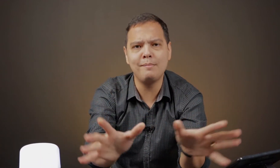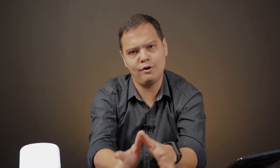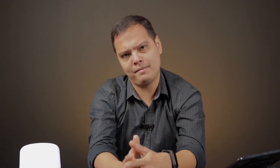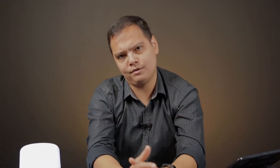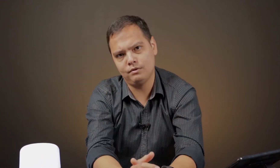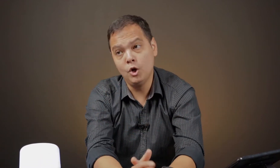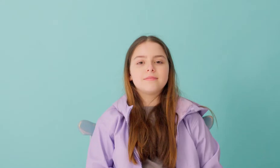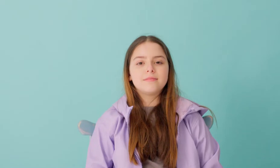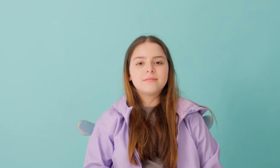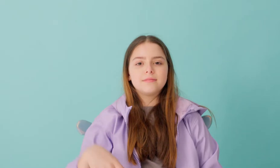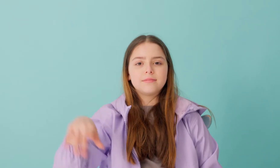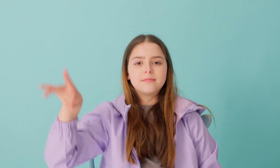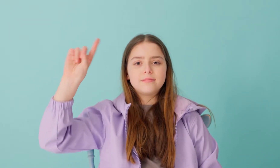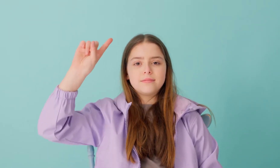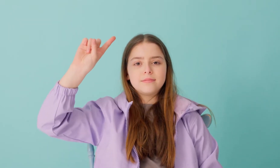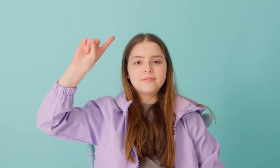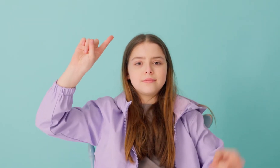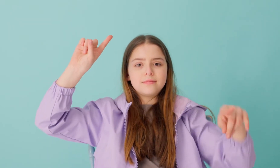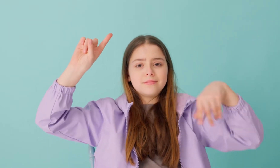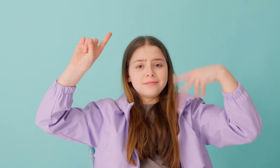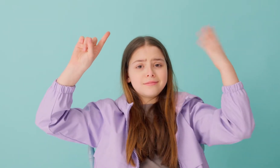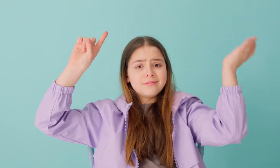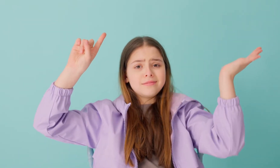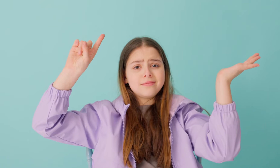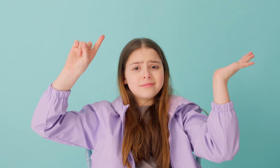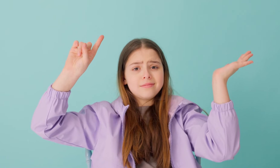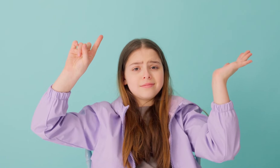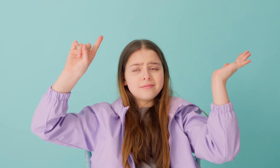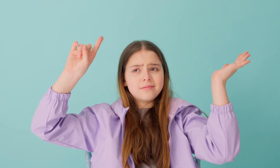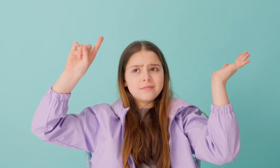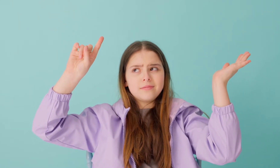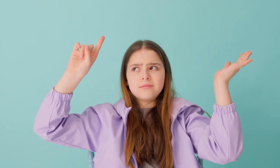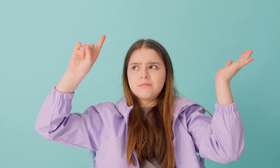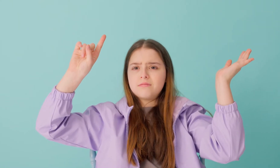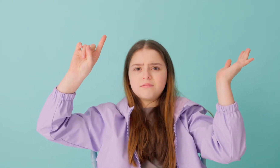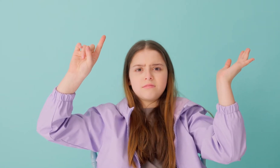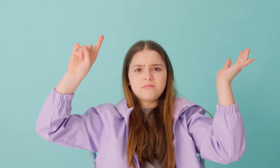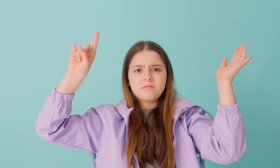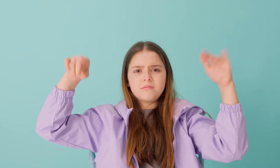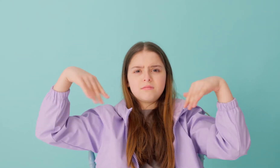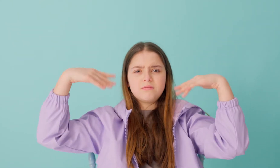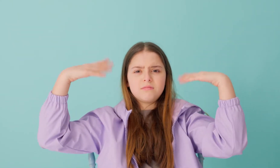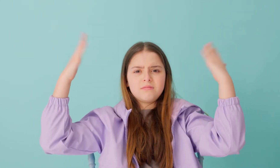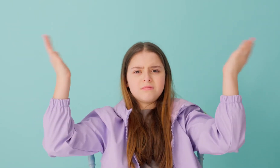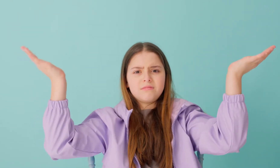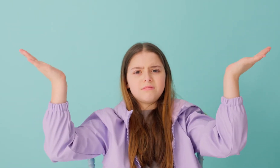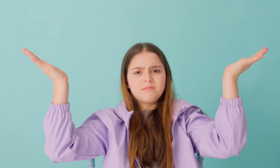melhor método. O problema é que a pessoa esquece. Na hora que ela encontra o surdo, quando ela precisa sinalizar, ela não lembra o